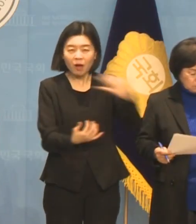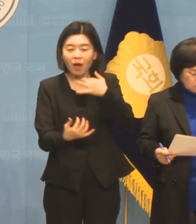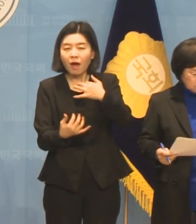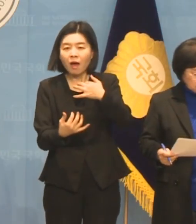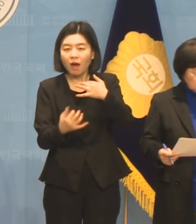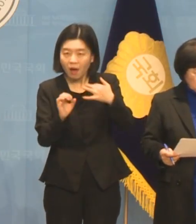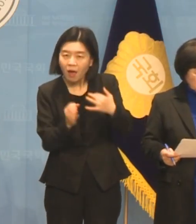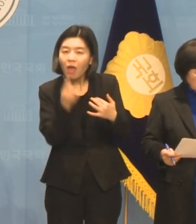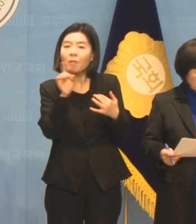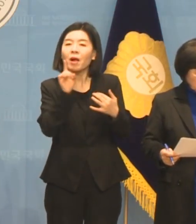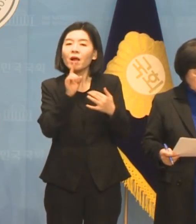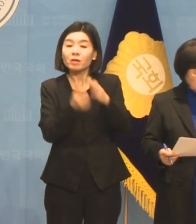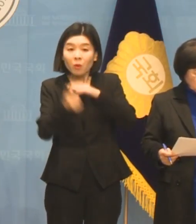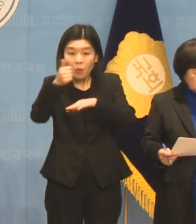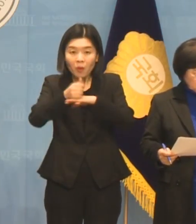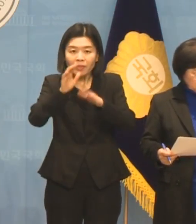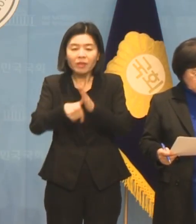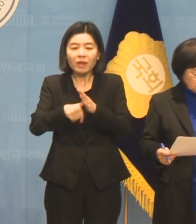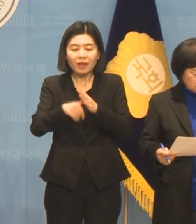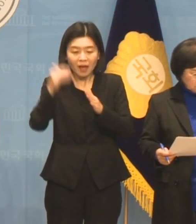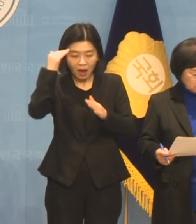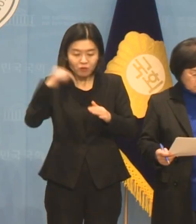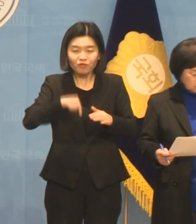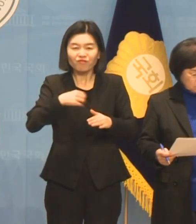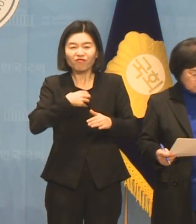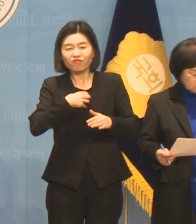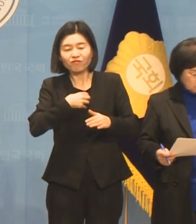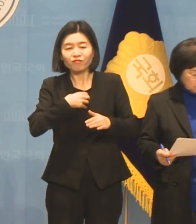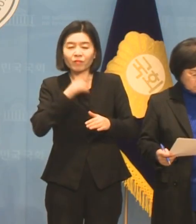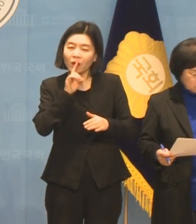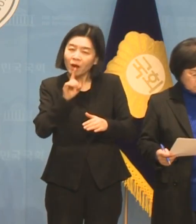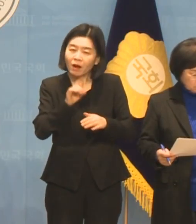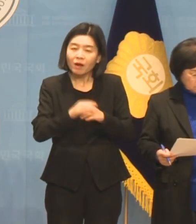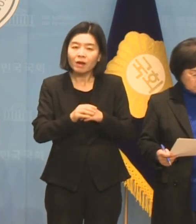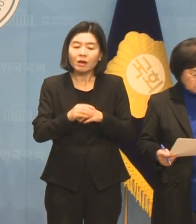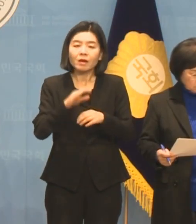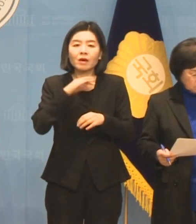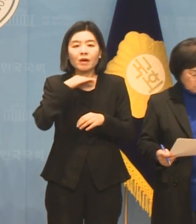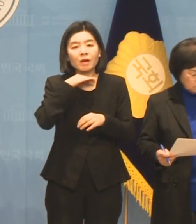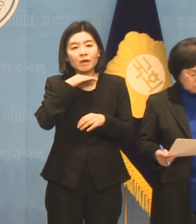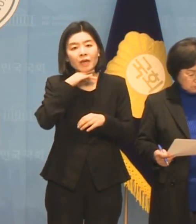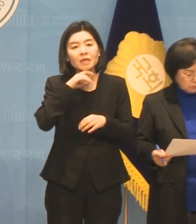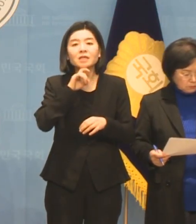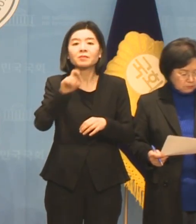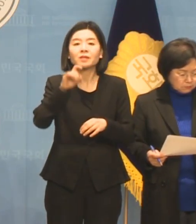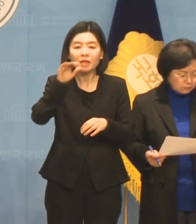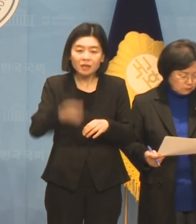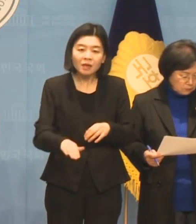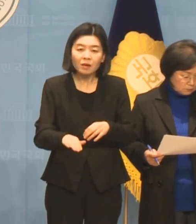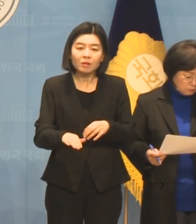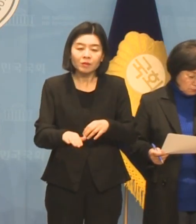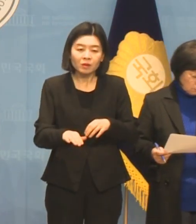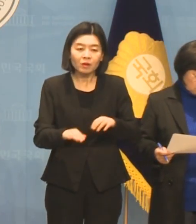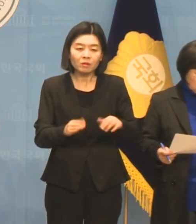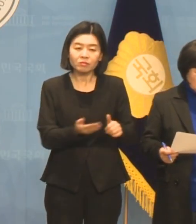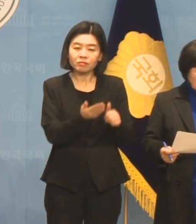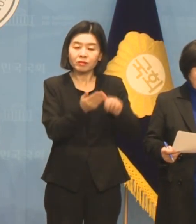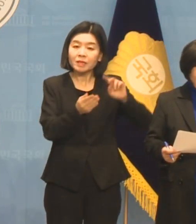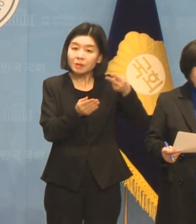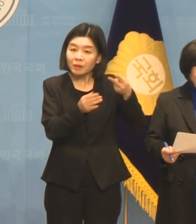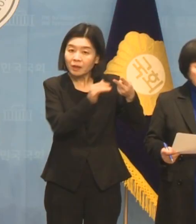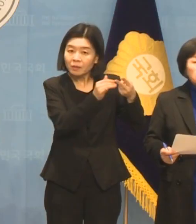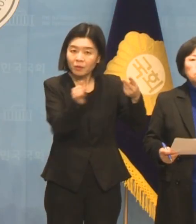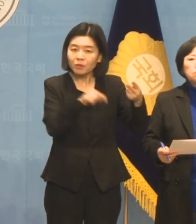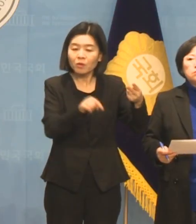일으켰고 성공했다면 남침으로 연결되었을 것이라며 10세 미만부터 양성한 200명이 광주에